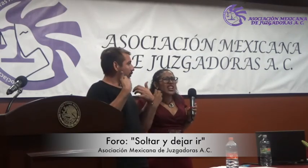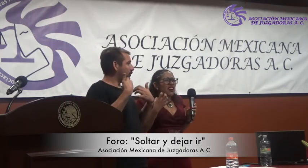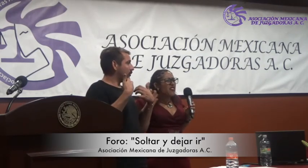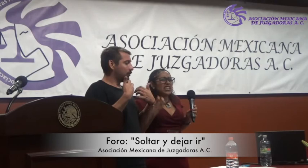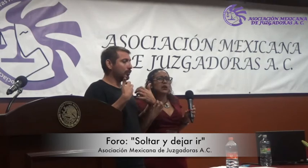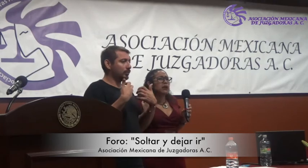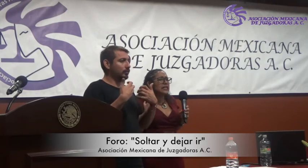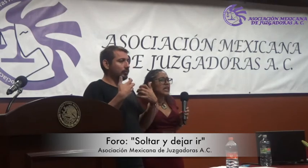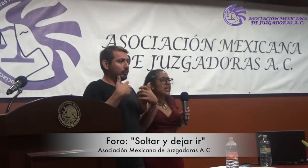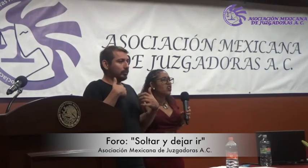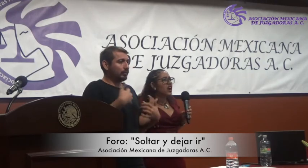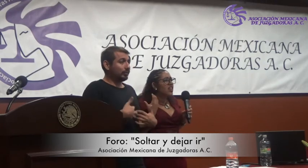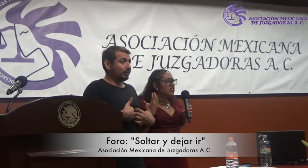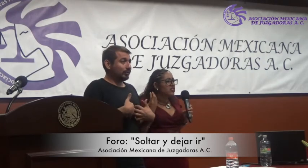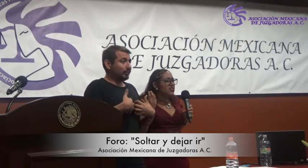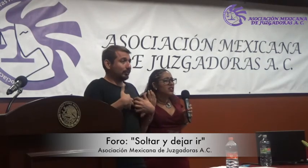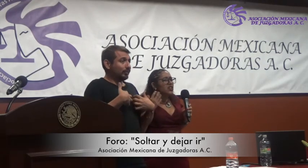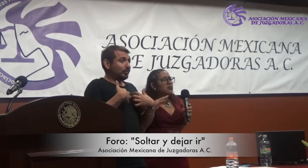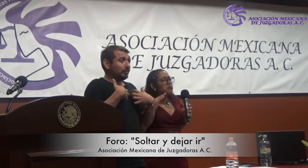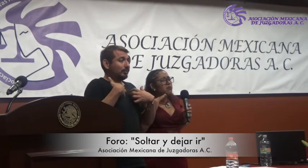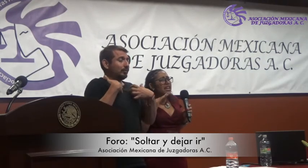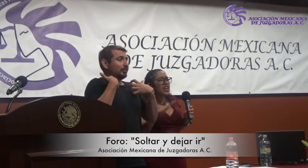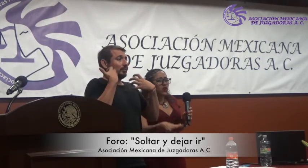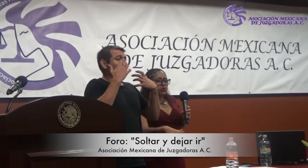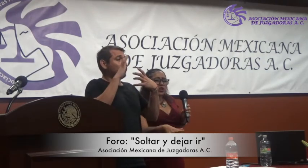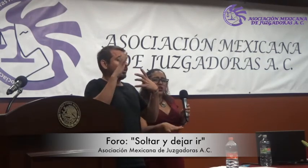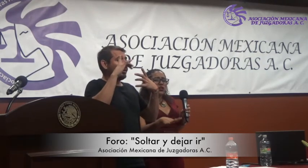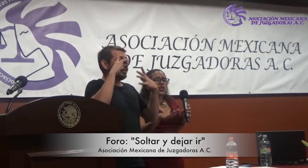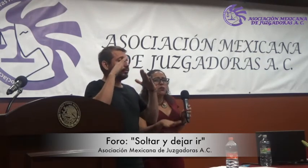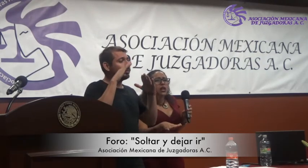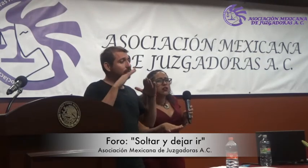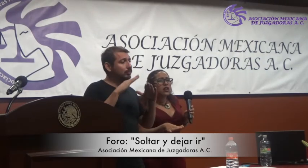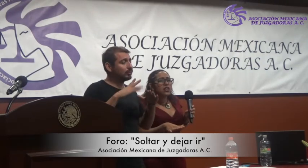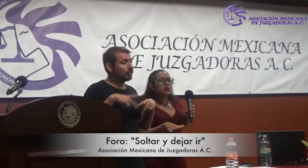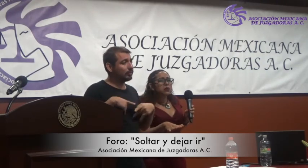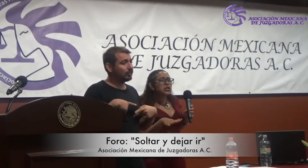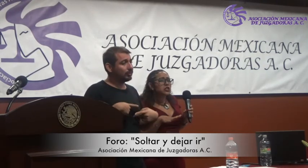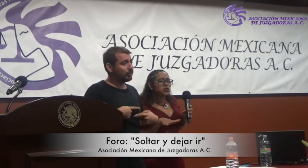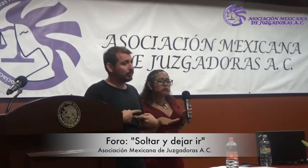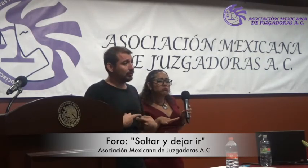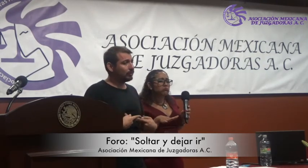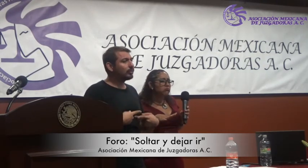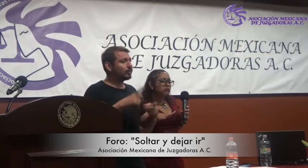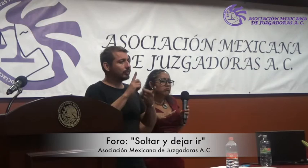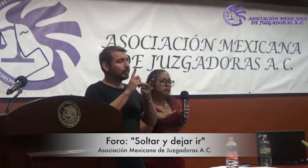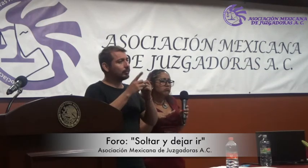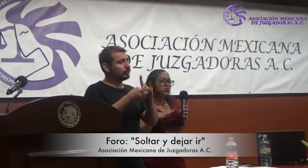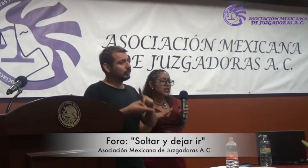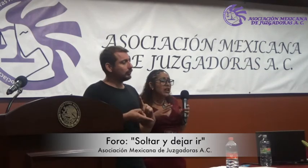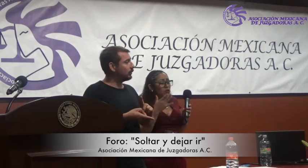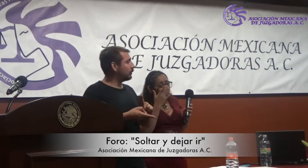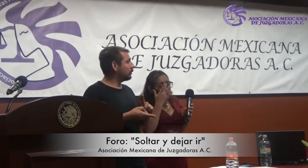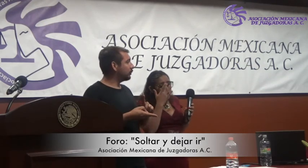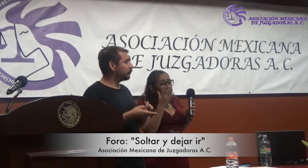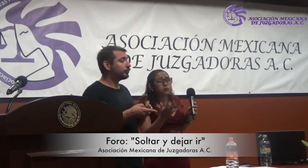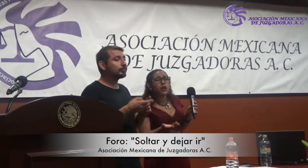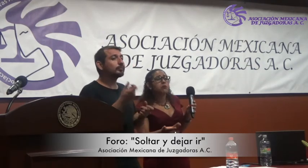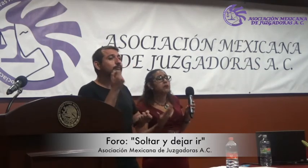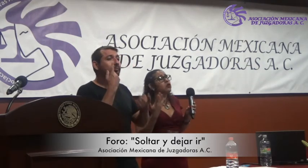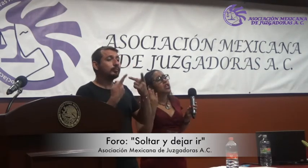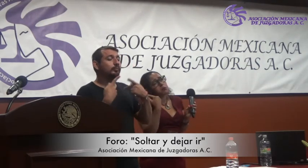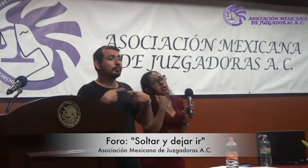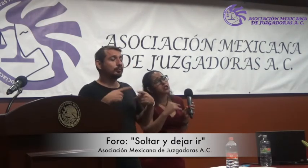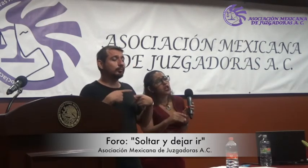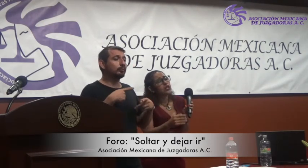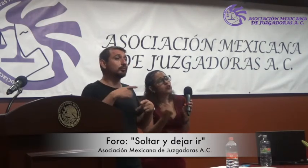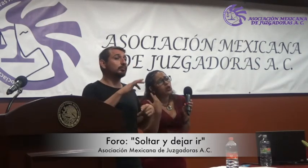acabó toda la fuerza para estar enojado, me quedo hundido y me quedo en la depresión. Y algunas personas pueden